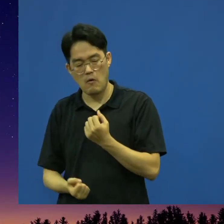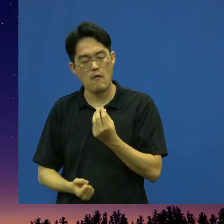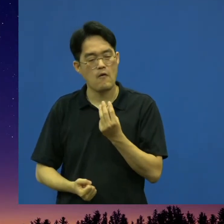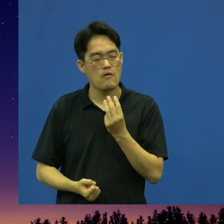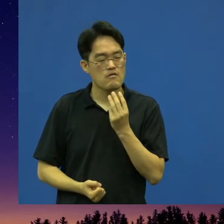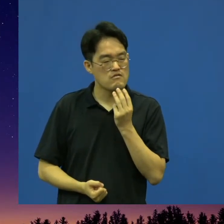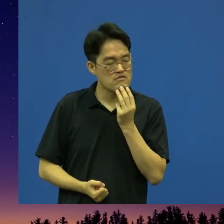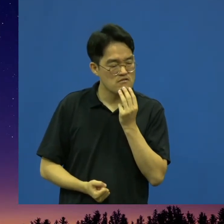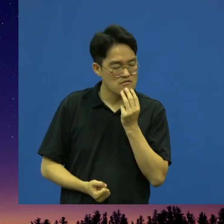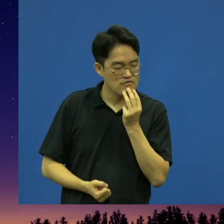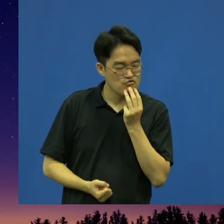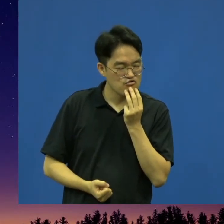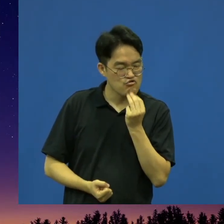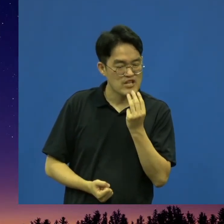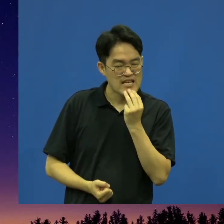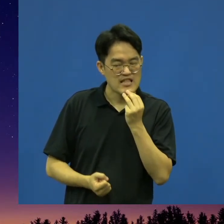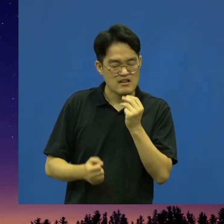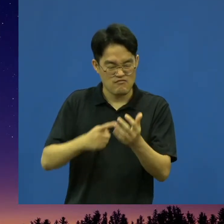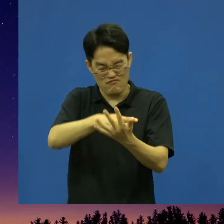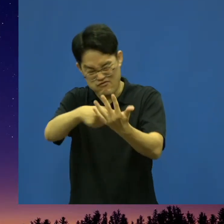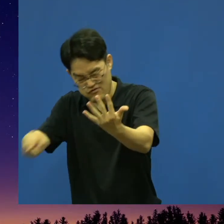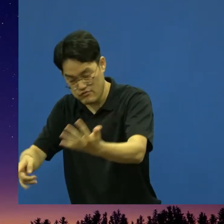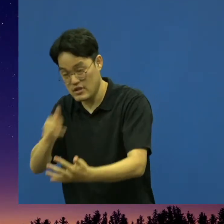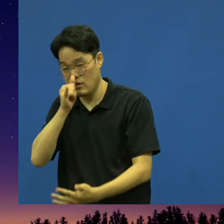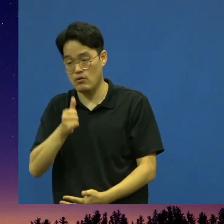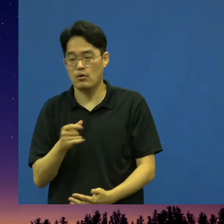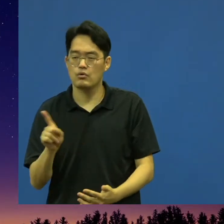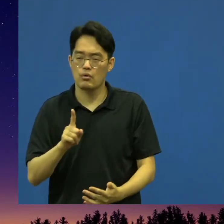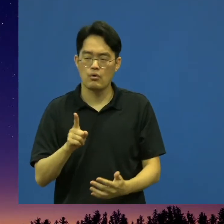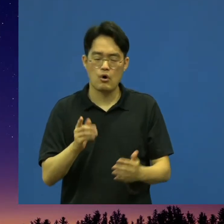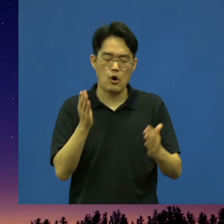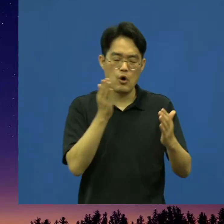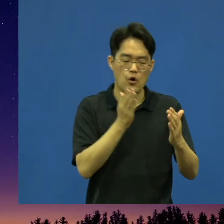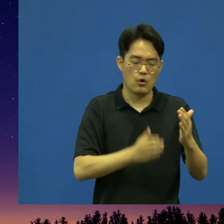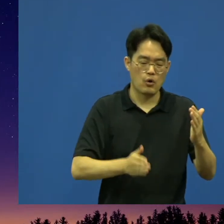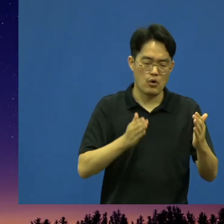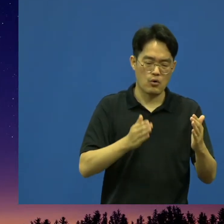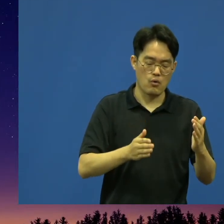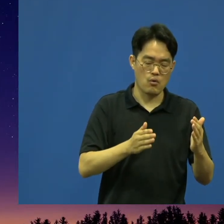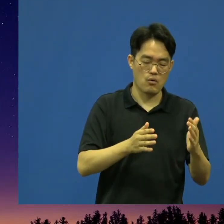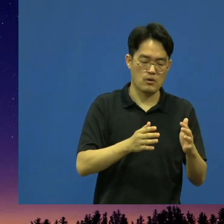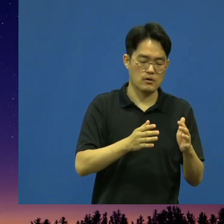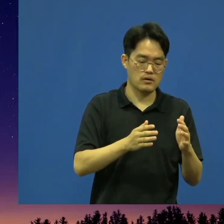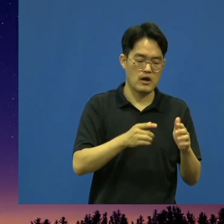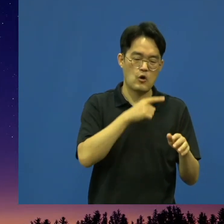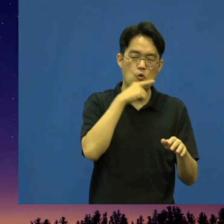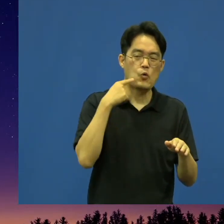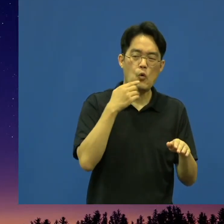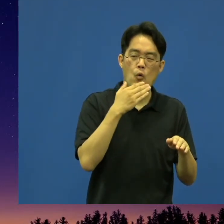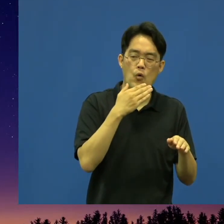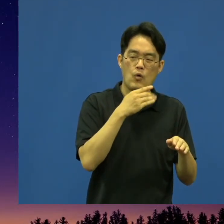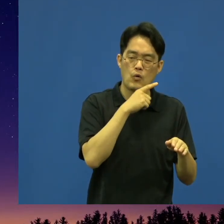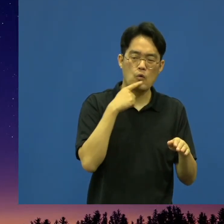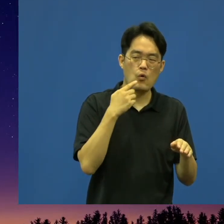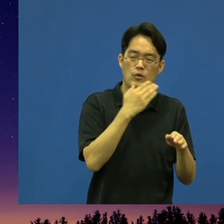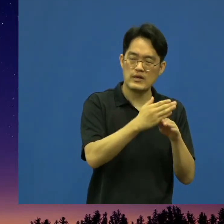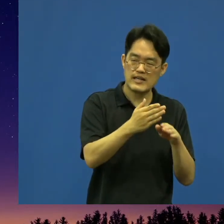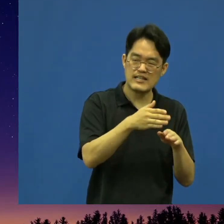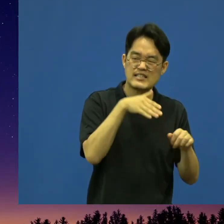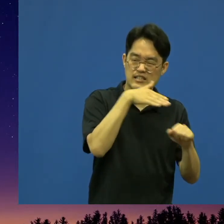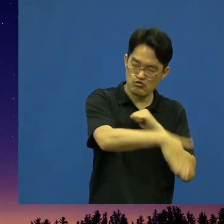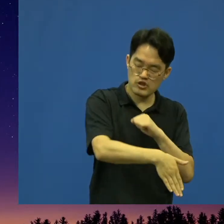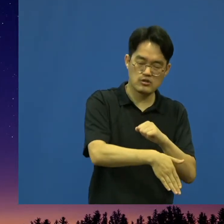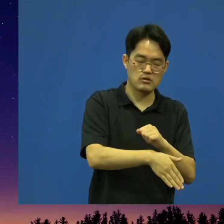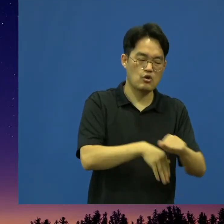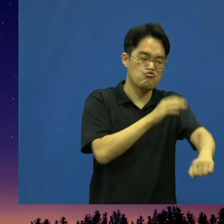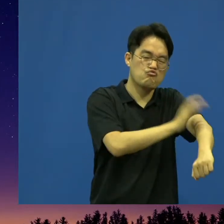있는데 무수한 성도들을 죽였어요. 좌측에 있는가 우측에 있는 자가 핵심이 아니에요.